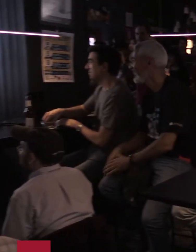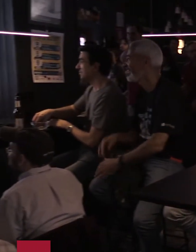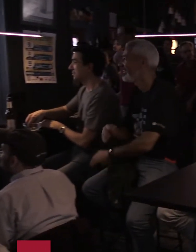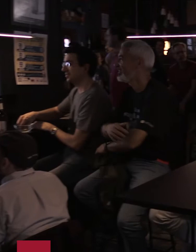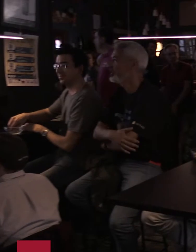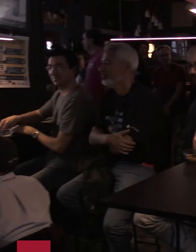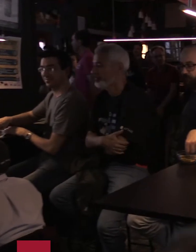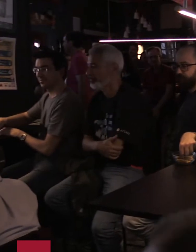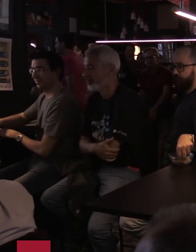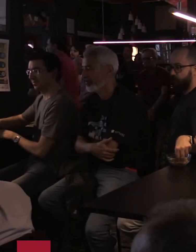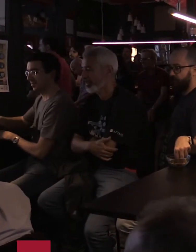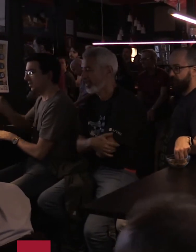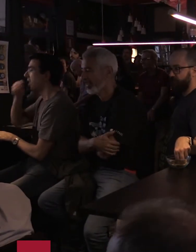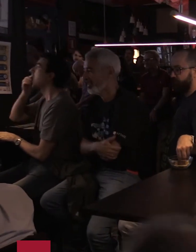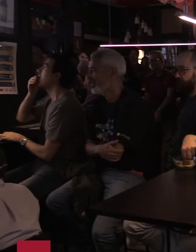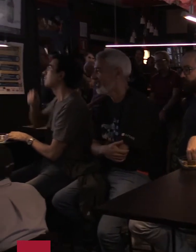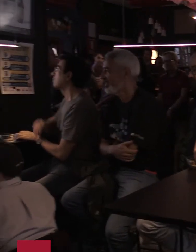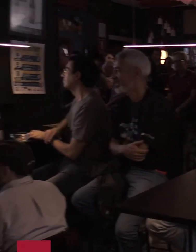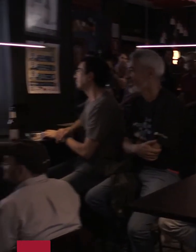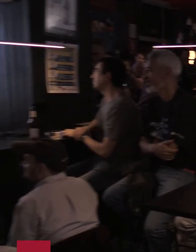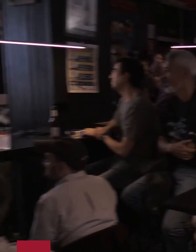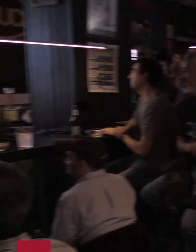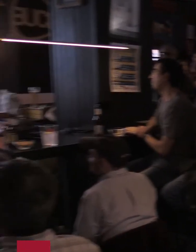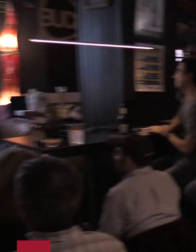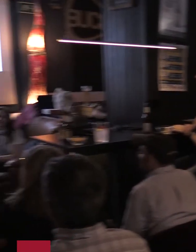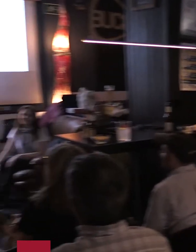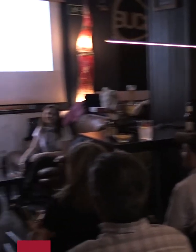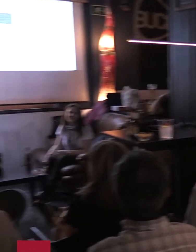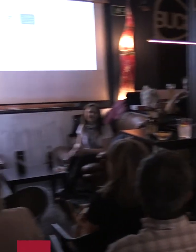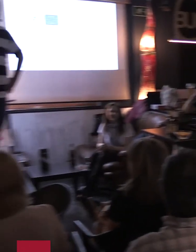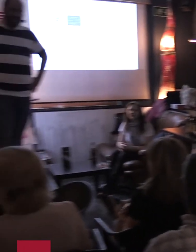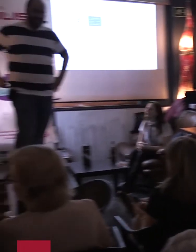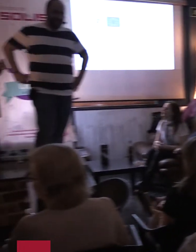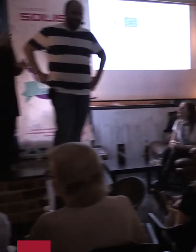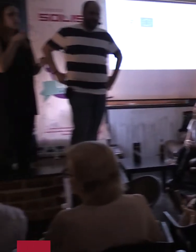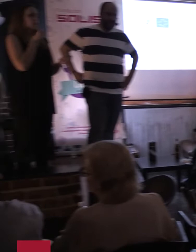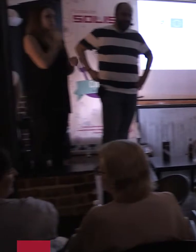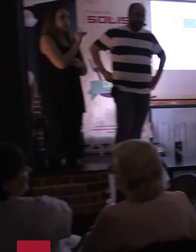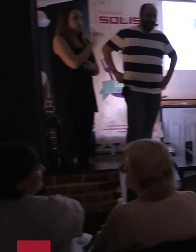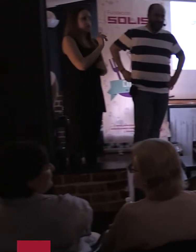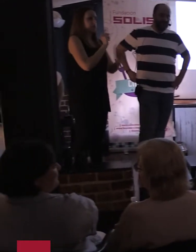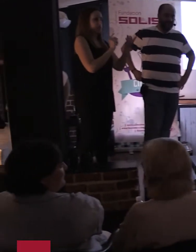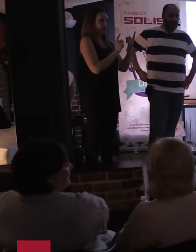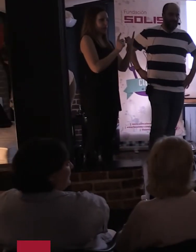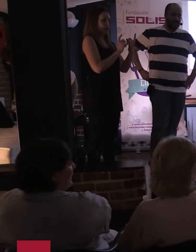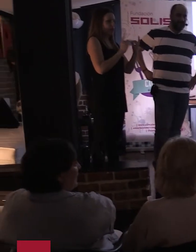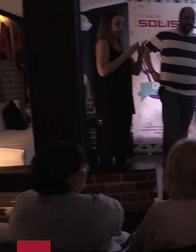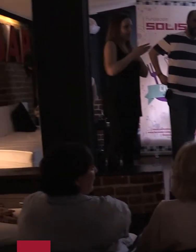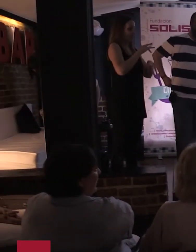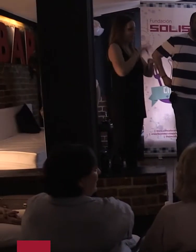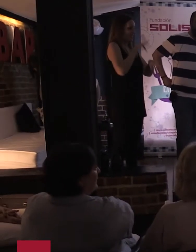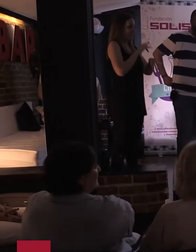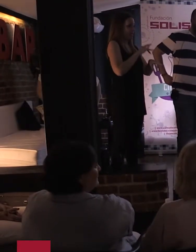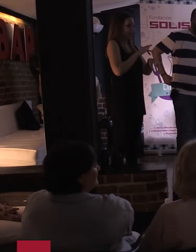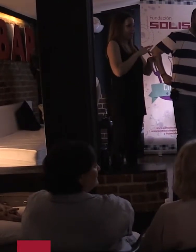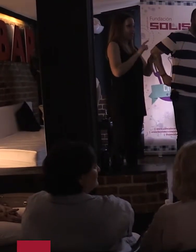¿Alguna pregunta? Sí. Yo quería preguntarte por qué habéis abordado primero la vía sensitiva que la vía